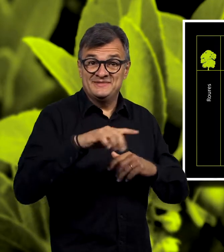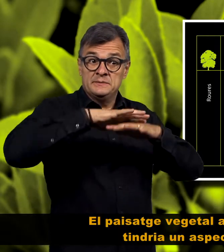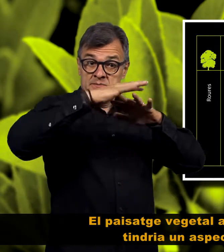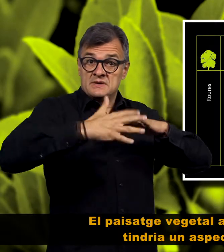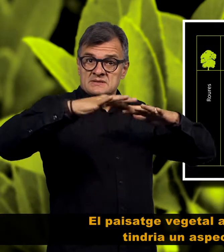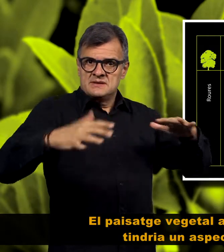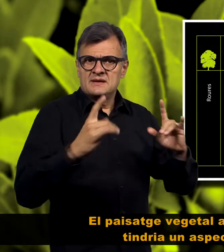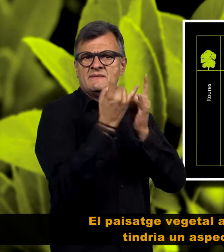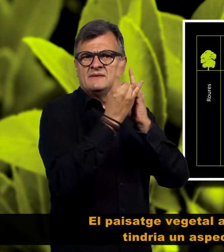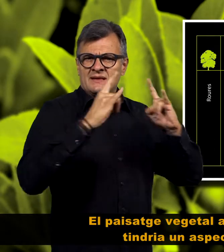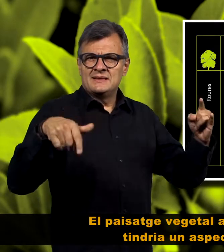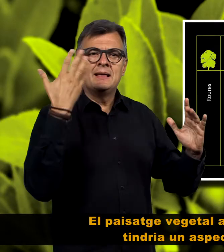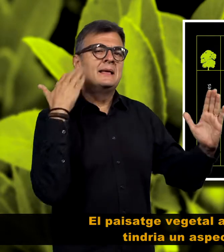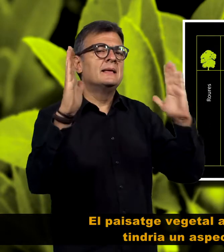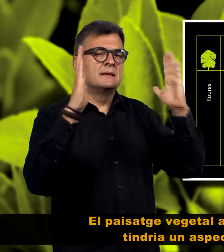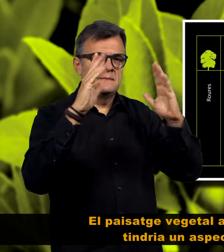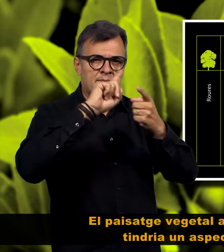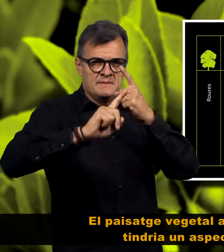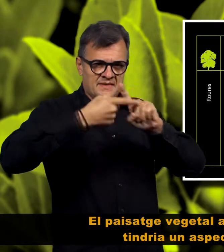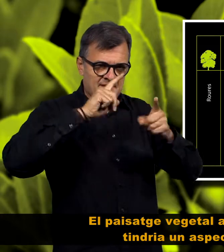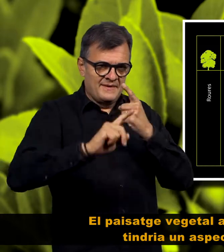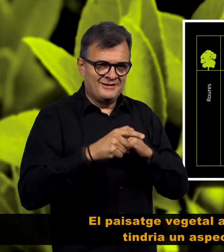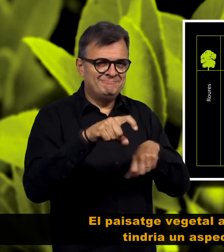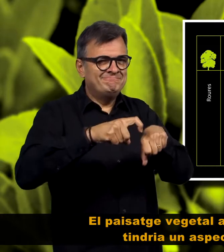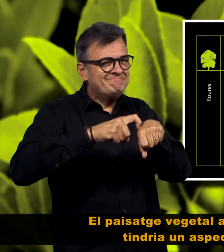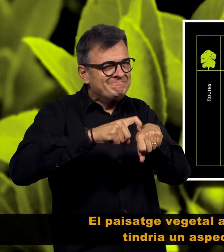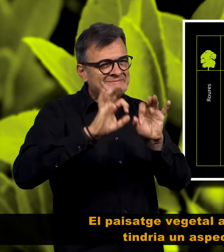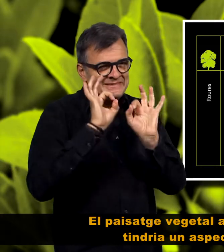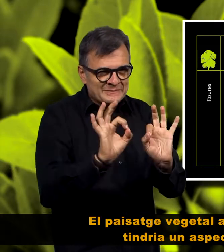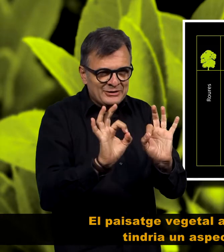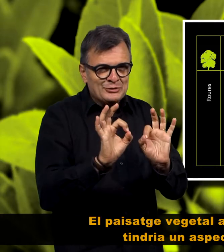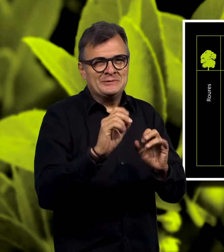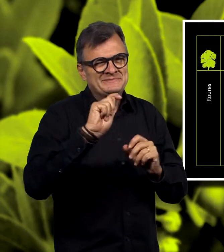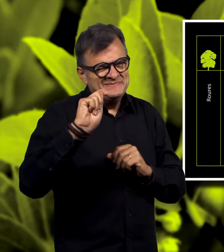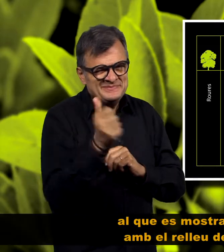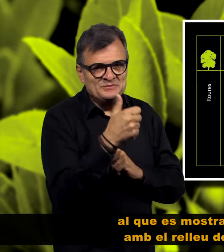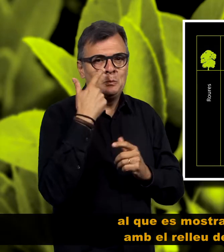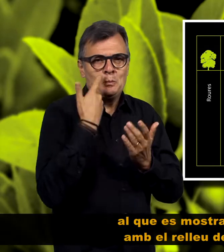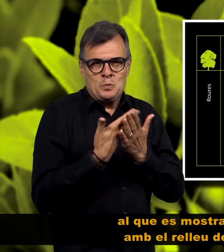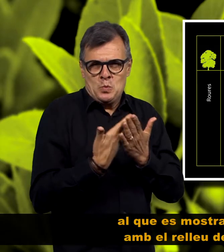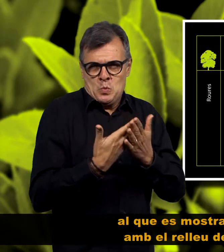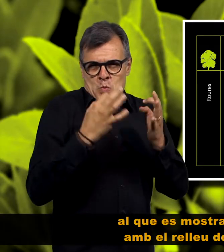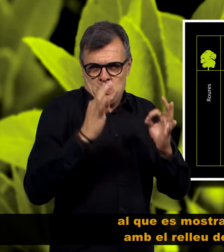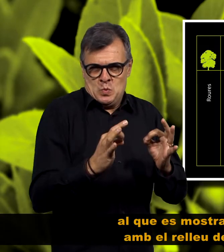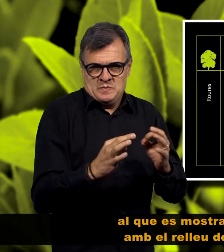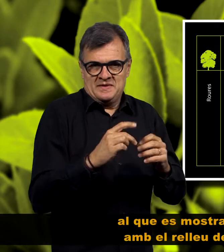El paisatge vegetal a l'època medieval tindria un aspecte semblant al que es mostra en la imatge amb el relleu de l'esquerda.